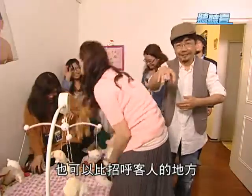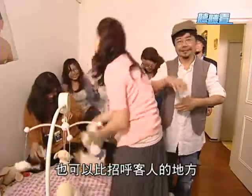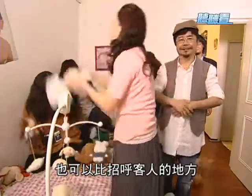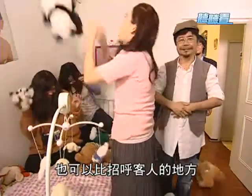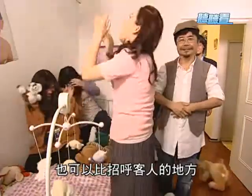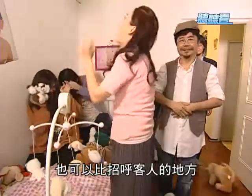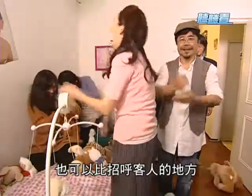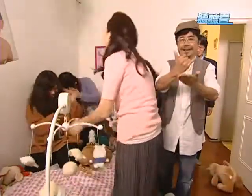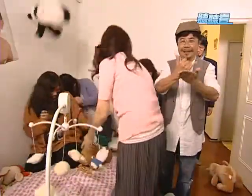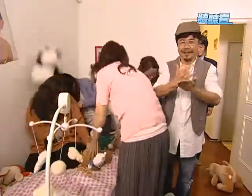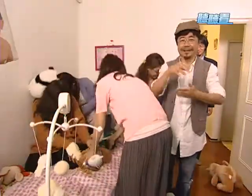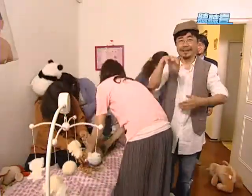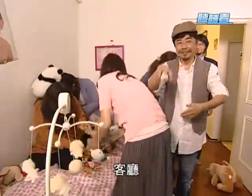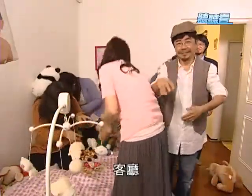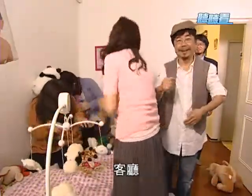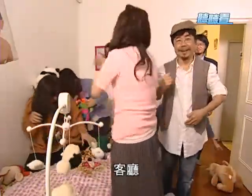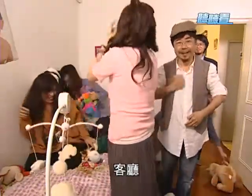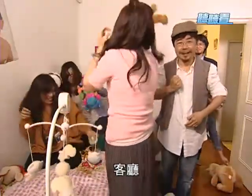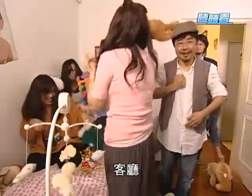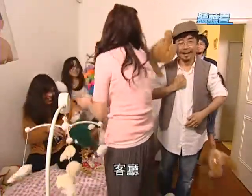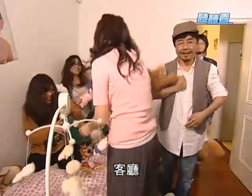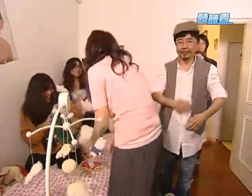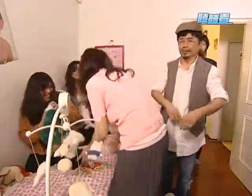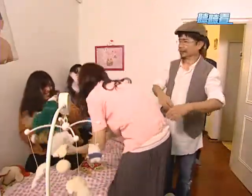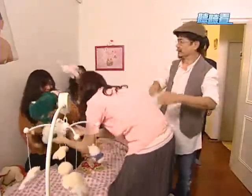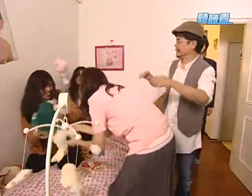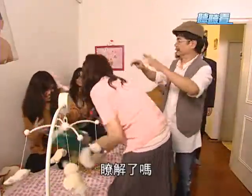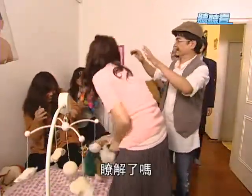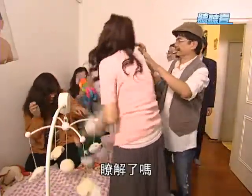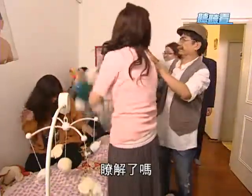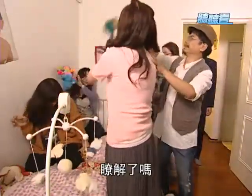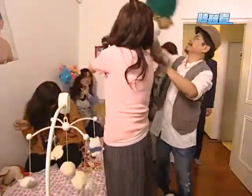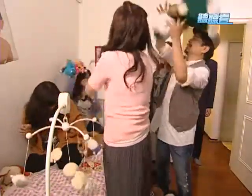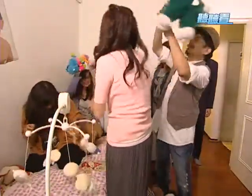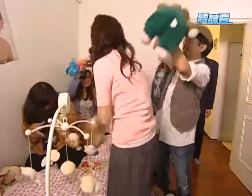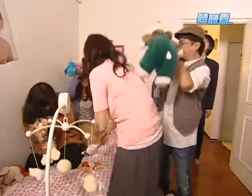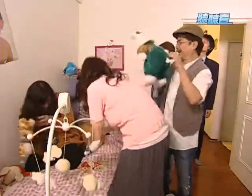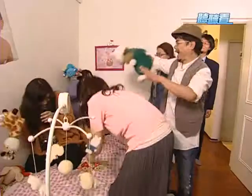方，客厅。了解了吧？